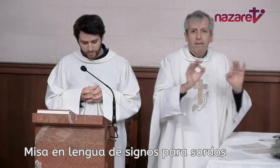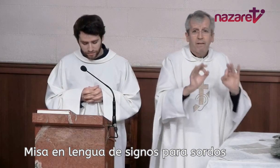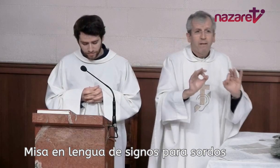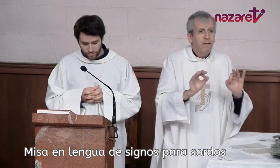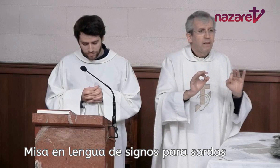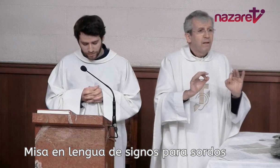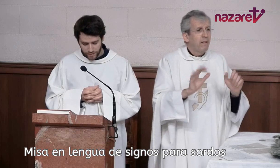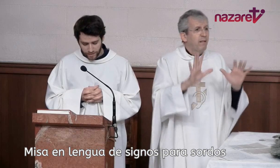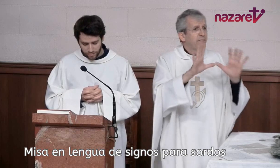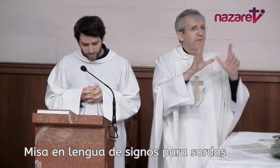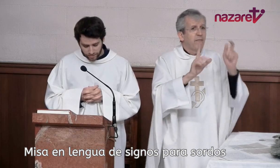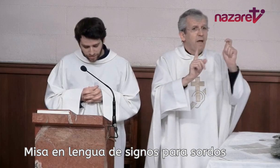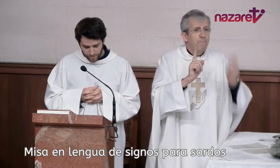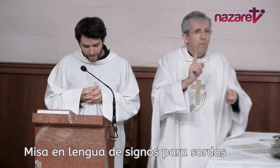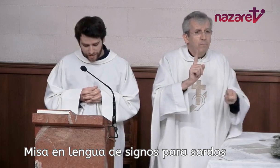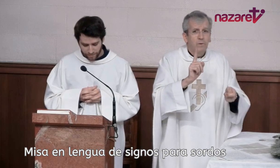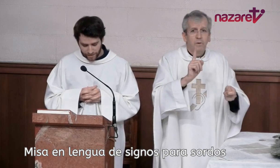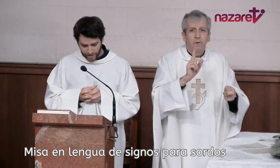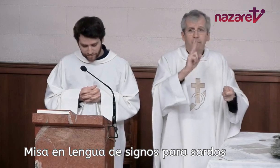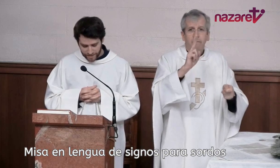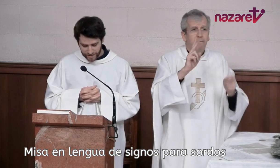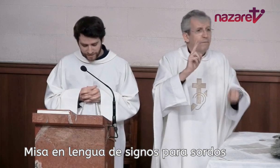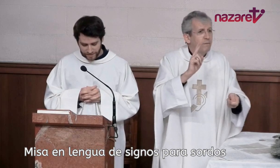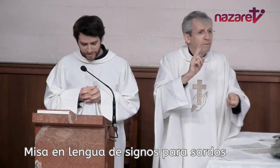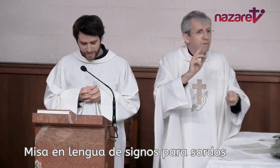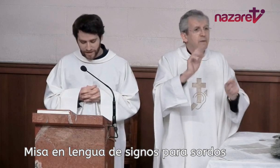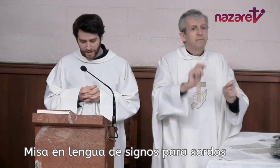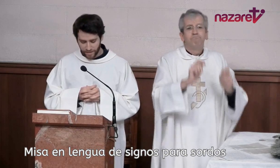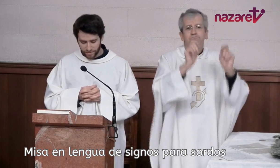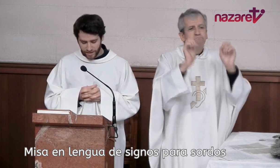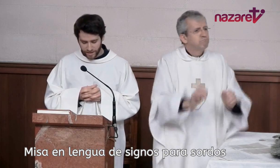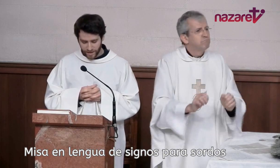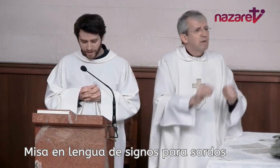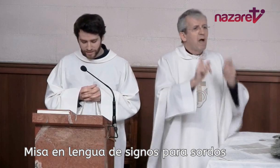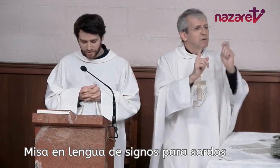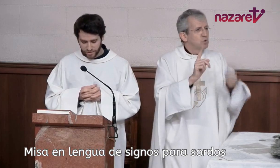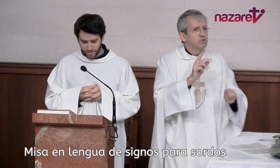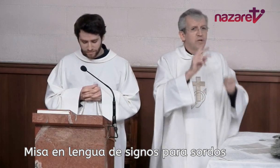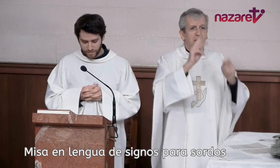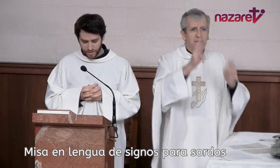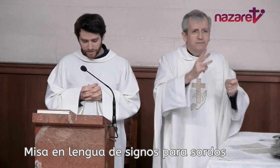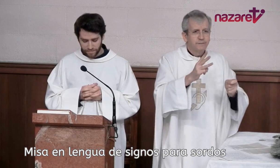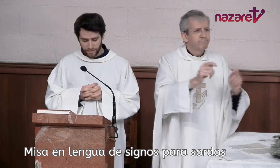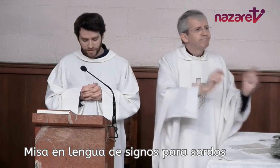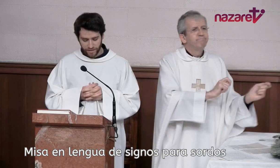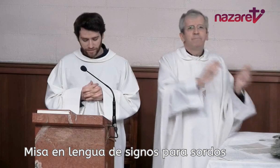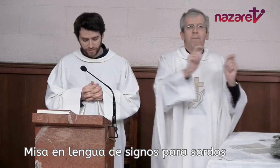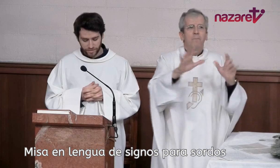da un golpe en la mesa a la una, a las dos, vendida por 10 euros.